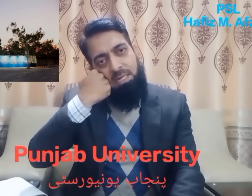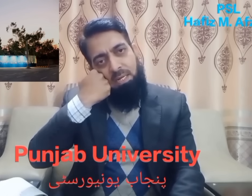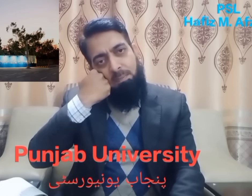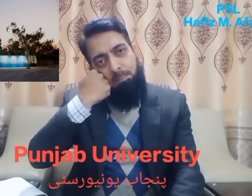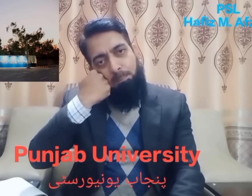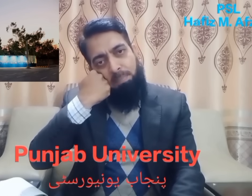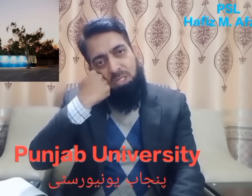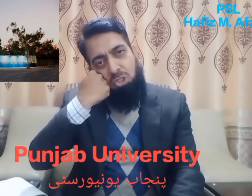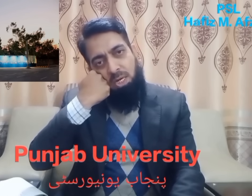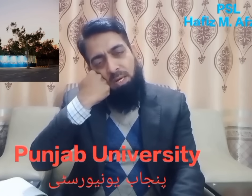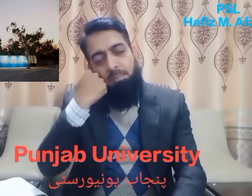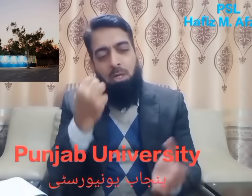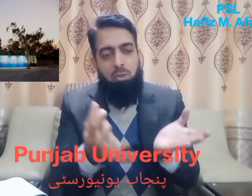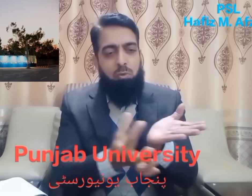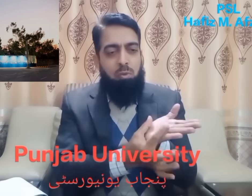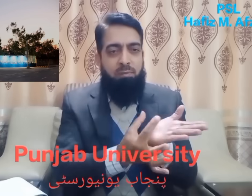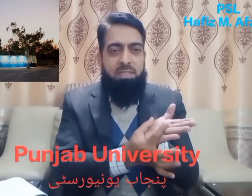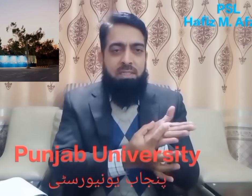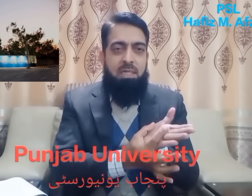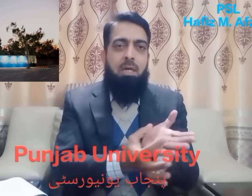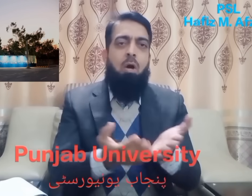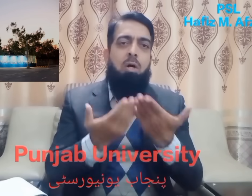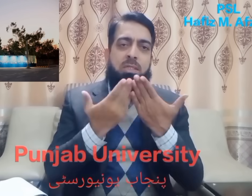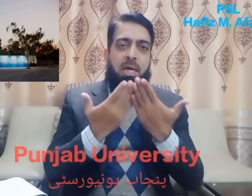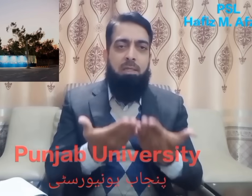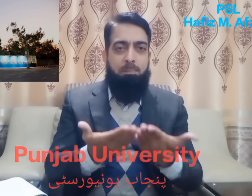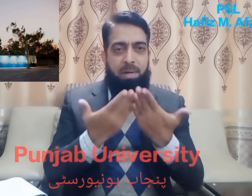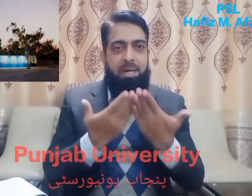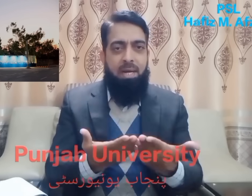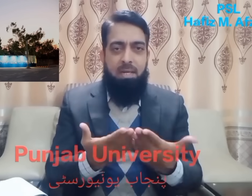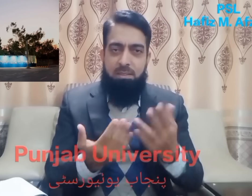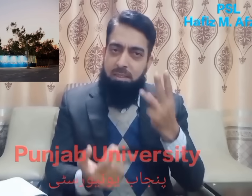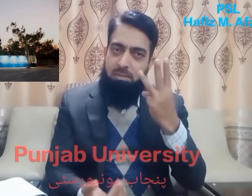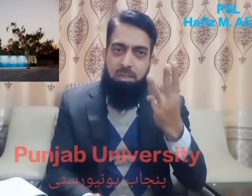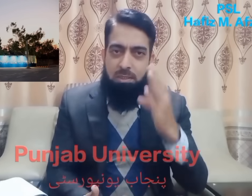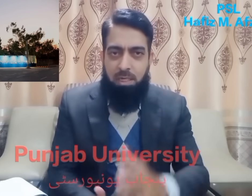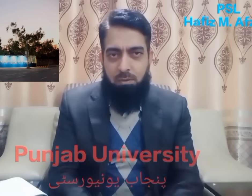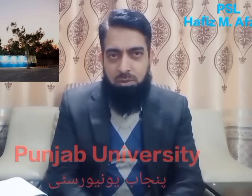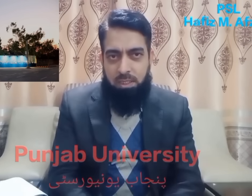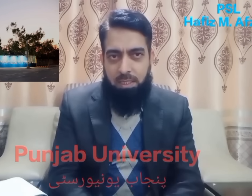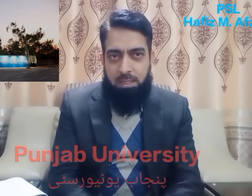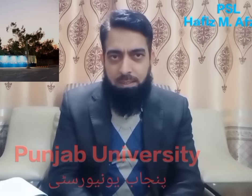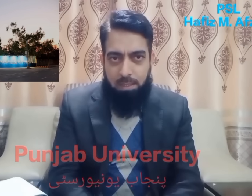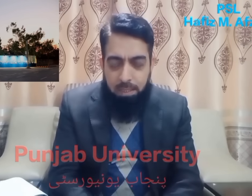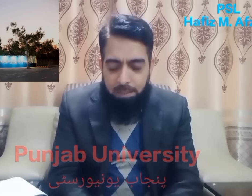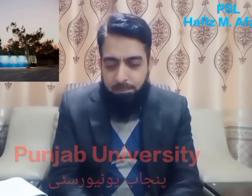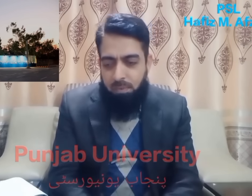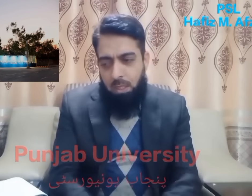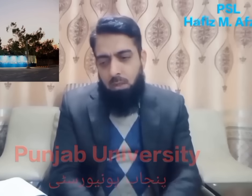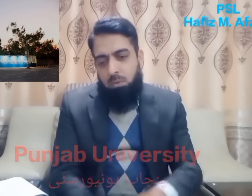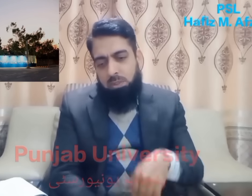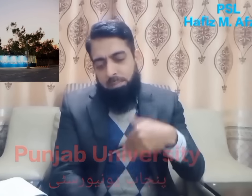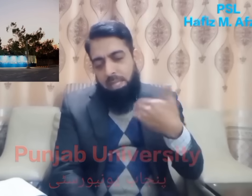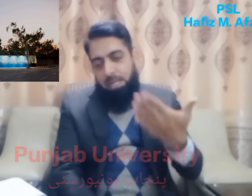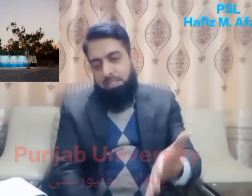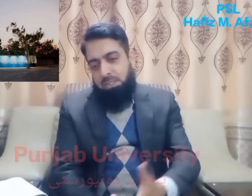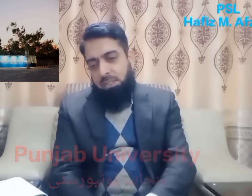करके, पंजाब, यूनिवर्सिटी और साथ पढ़ना, ये 3 साइन हो जाएंगे। क्लियर? उसके बाद आगे चलते